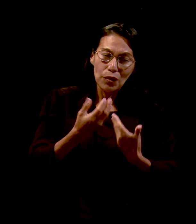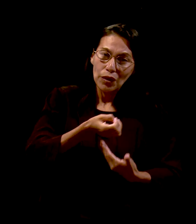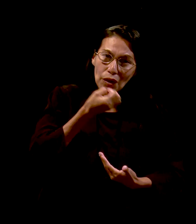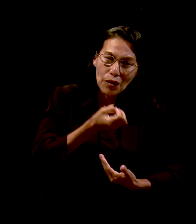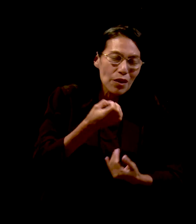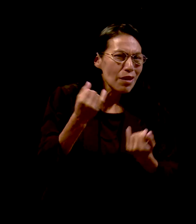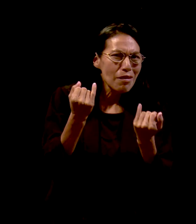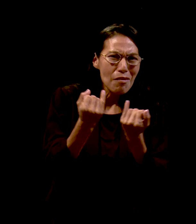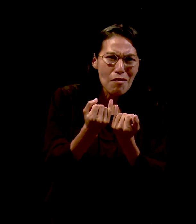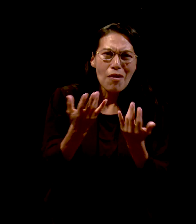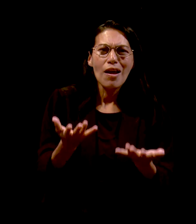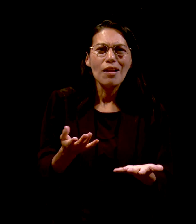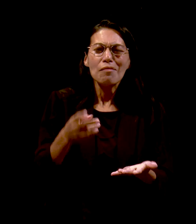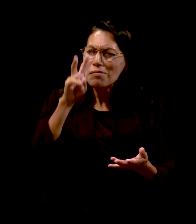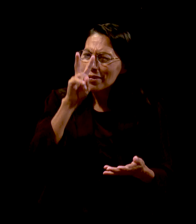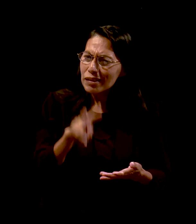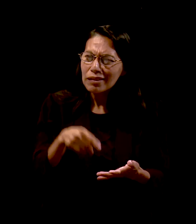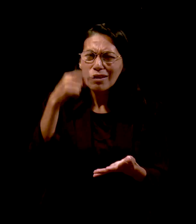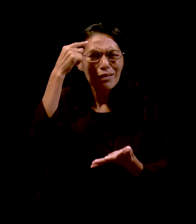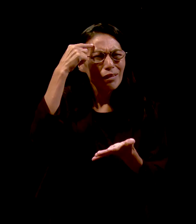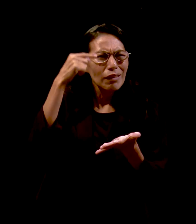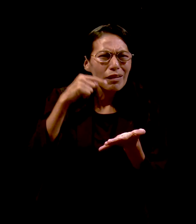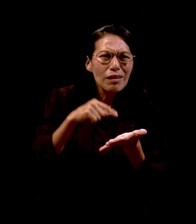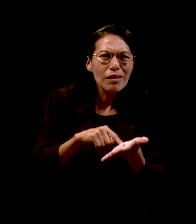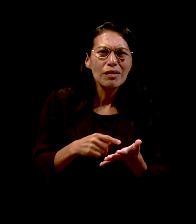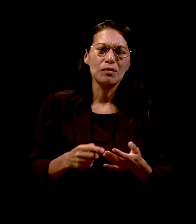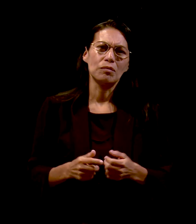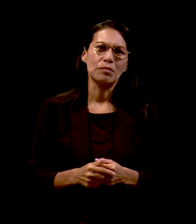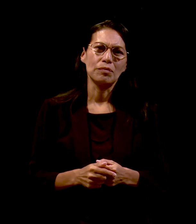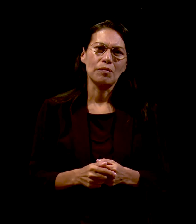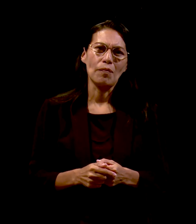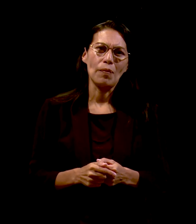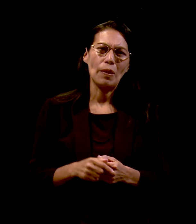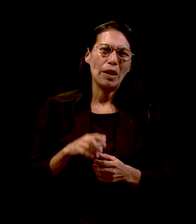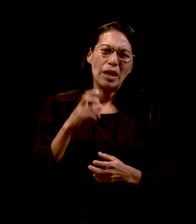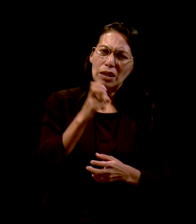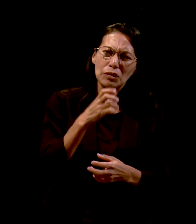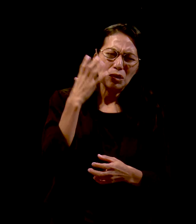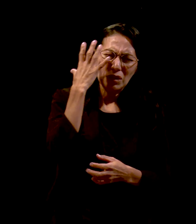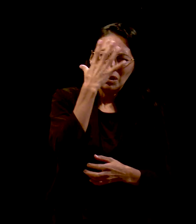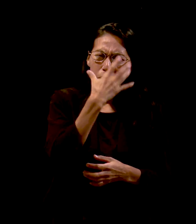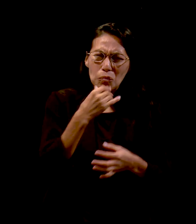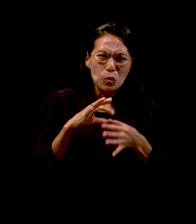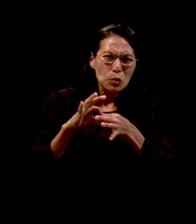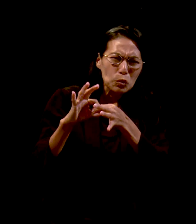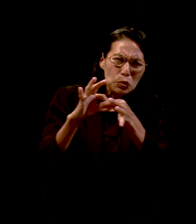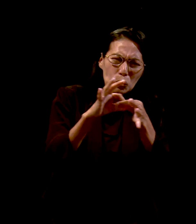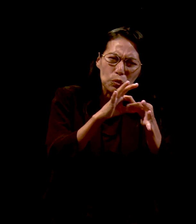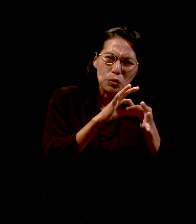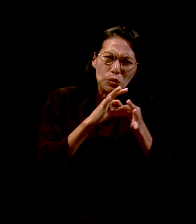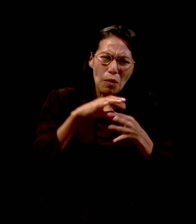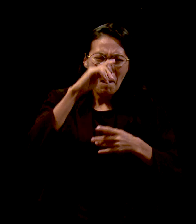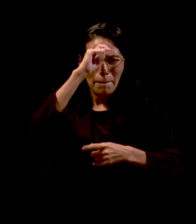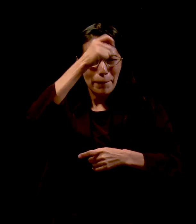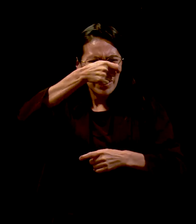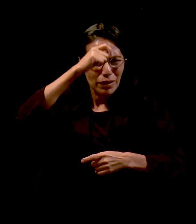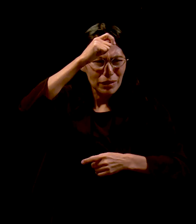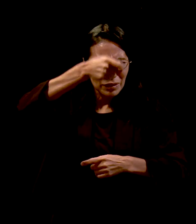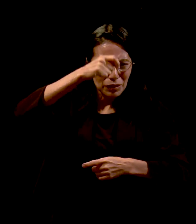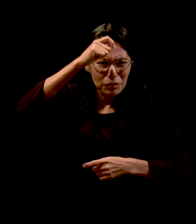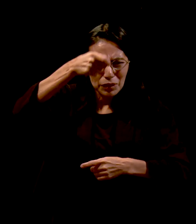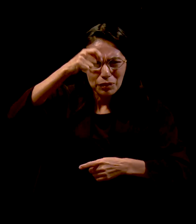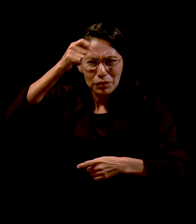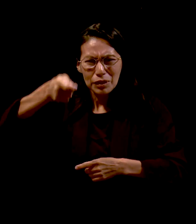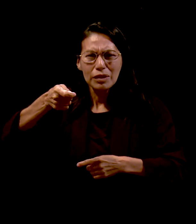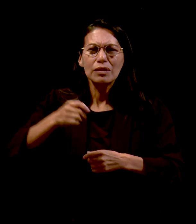eso es una red maravillosa de bendición abundante y sobreabundante por